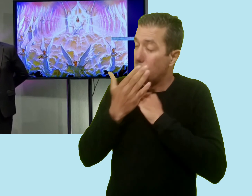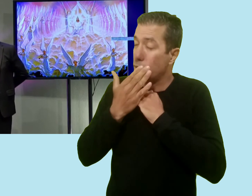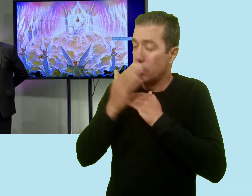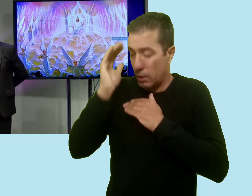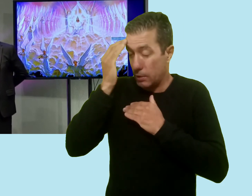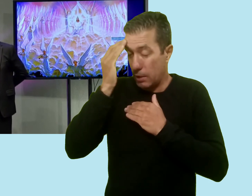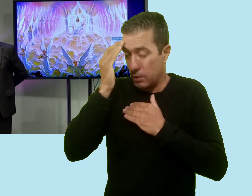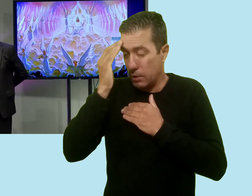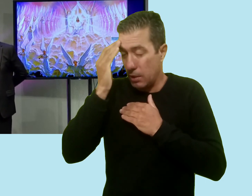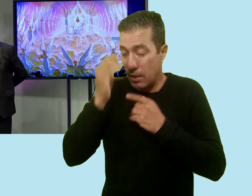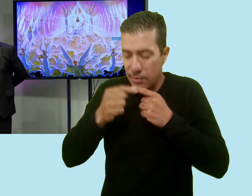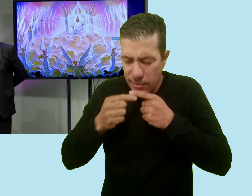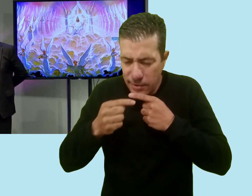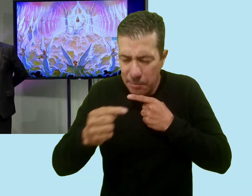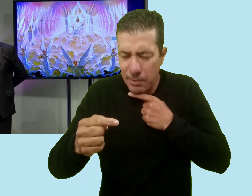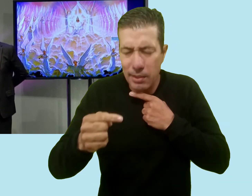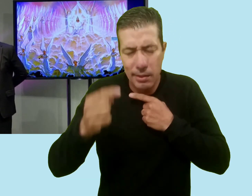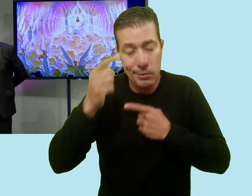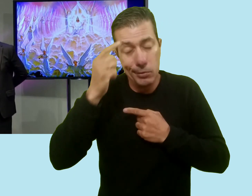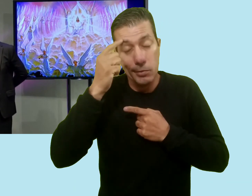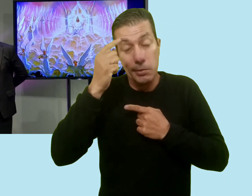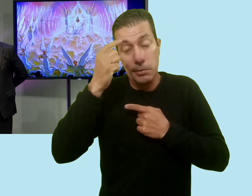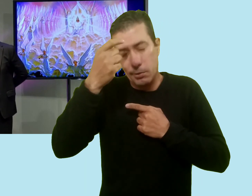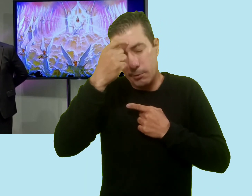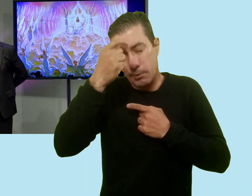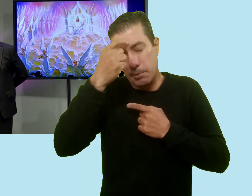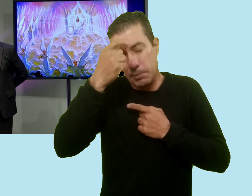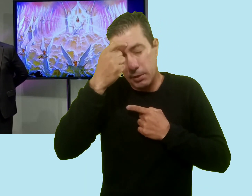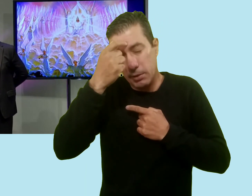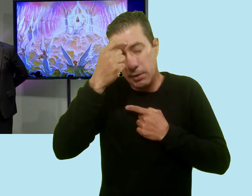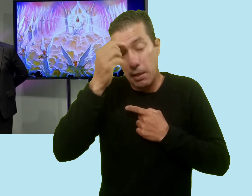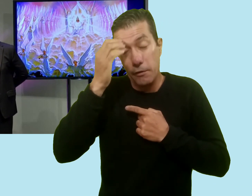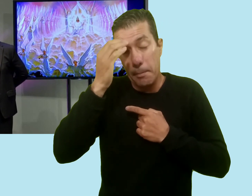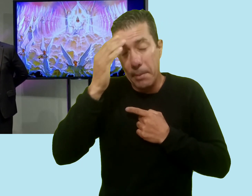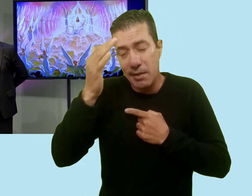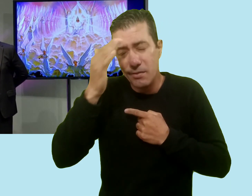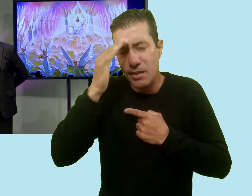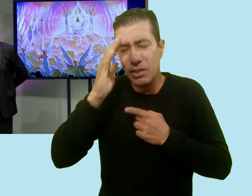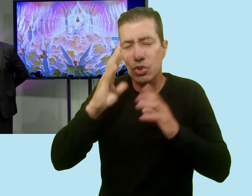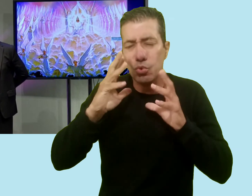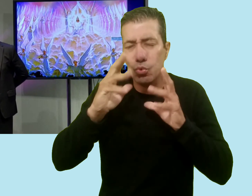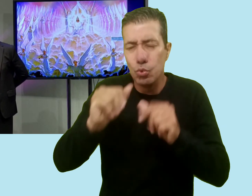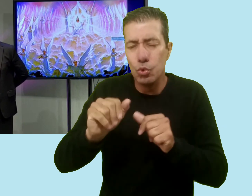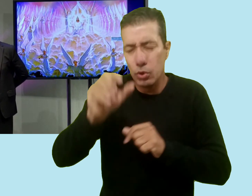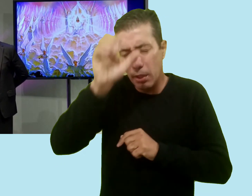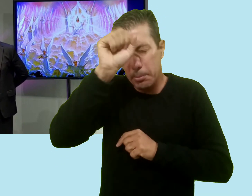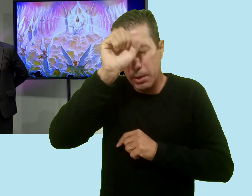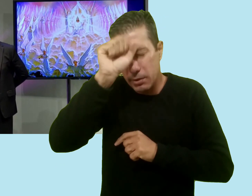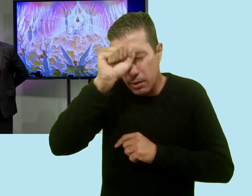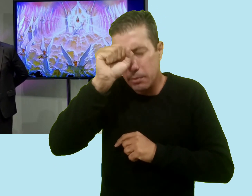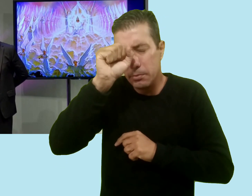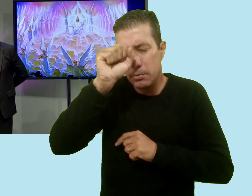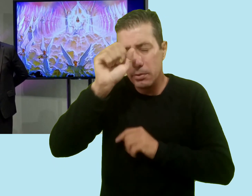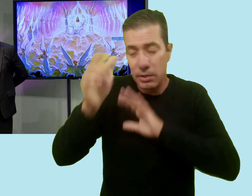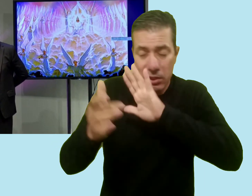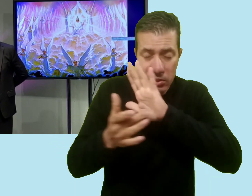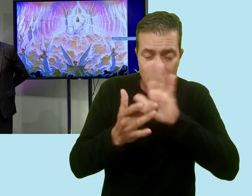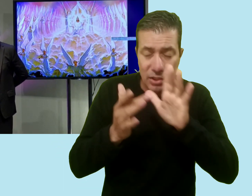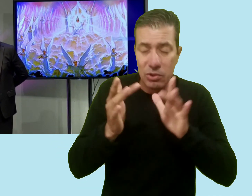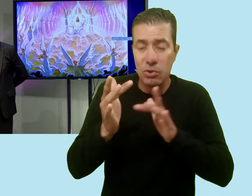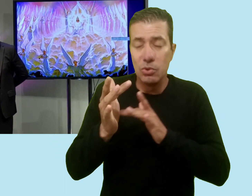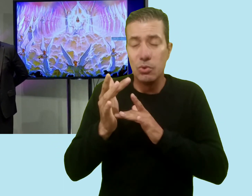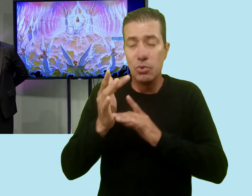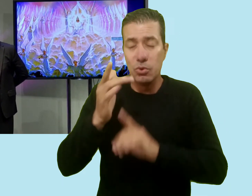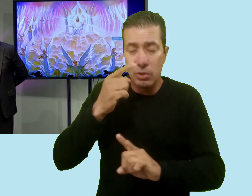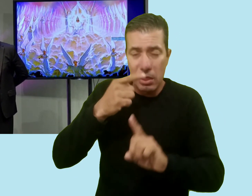conosco durante a semana, que a gente pense em tudo que foi falado aqui, que Jesus é o Criador de tudo e mesmo assim se